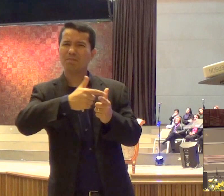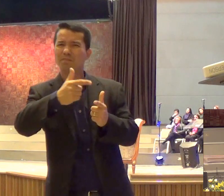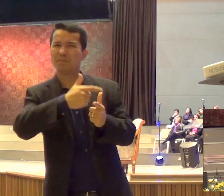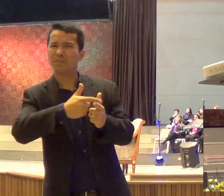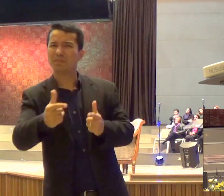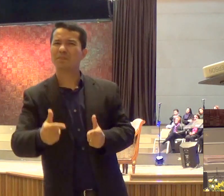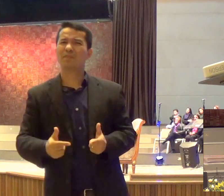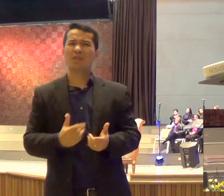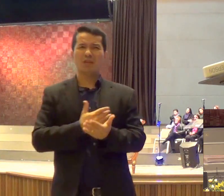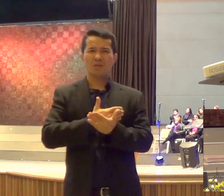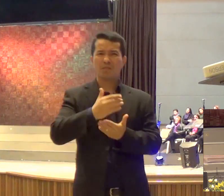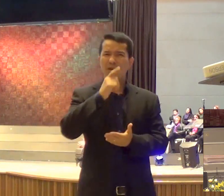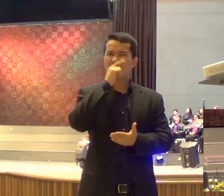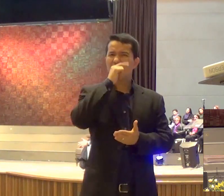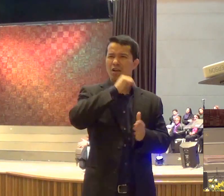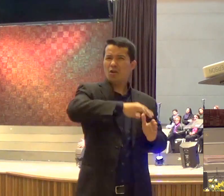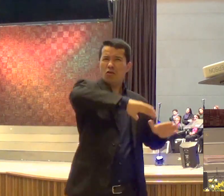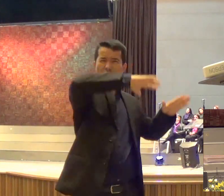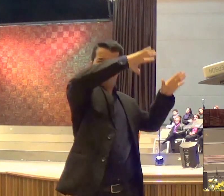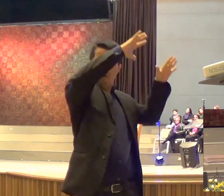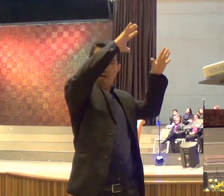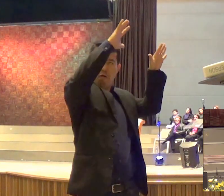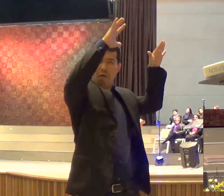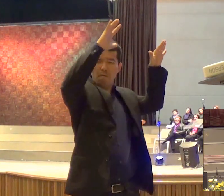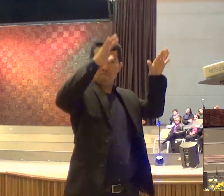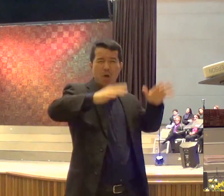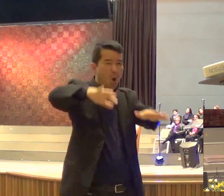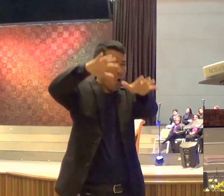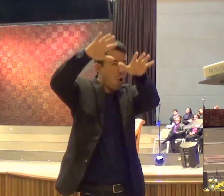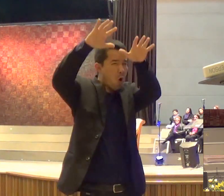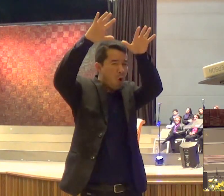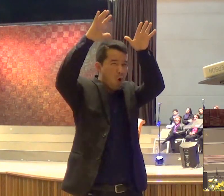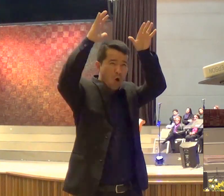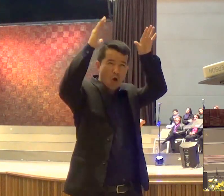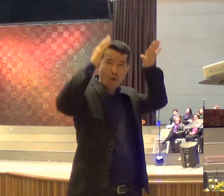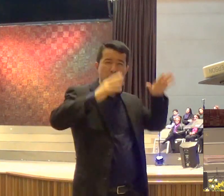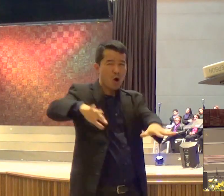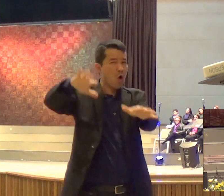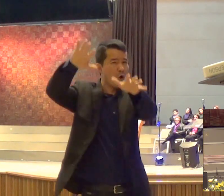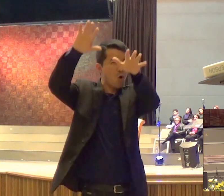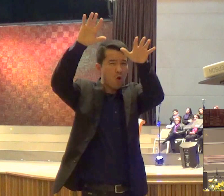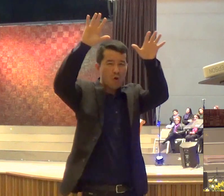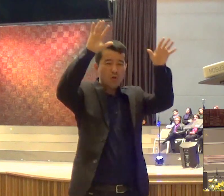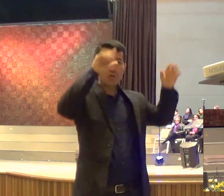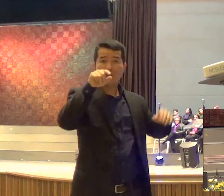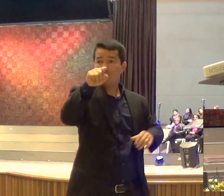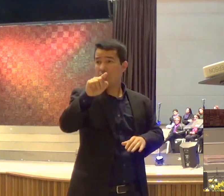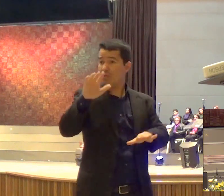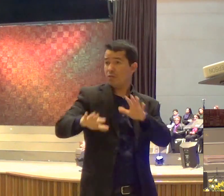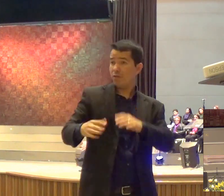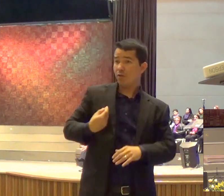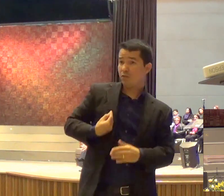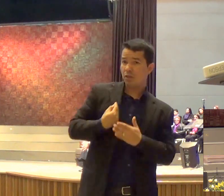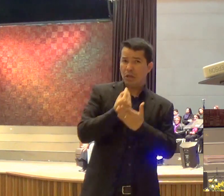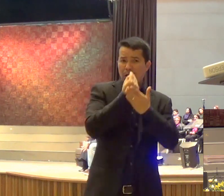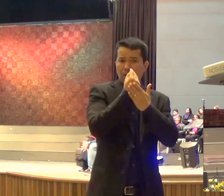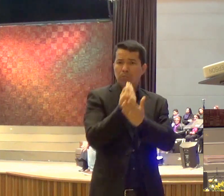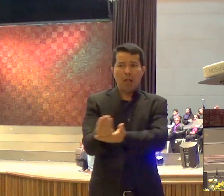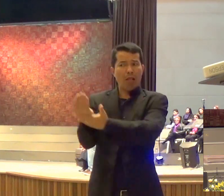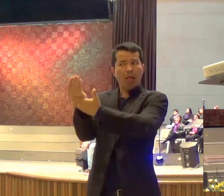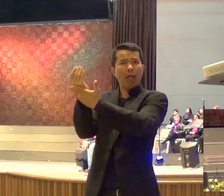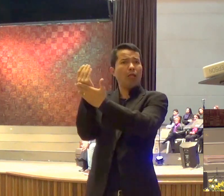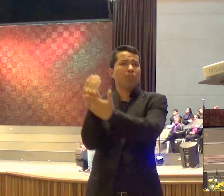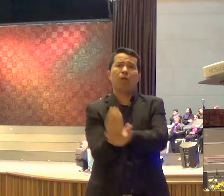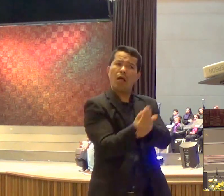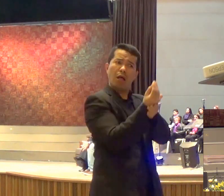vida quando as inundações se aproximarem ainda que pareça que vai cair